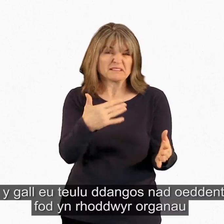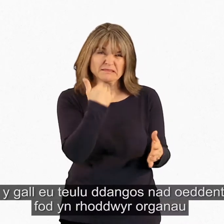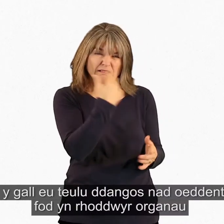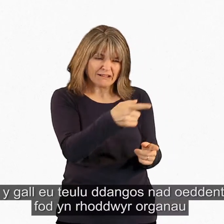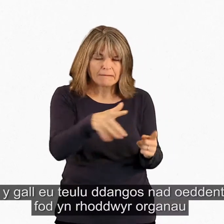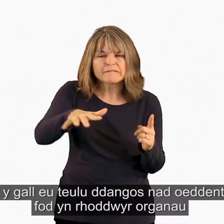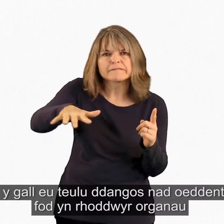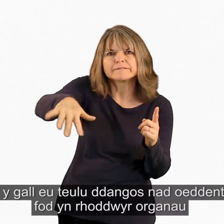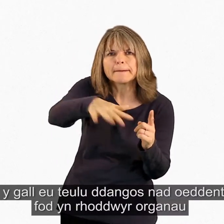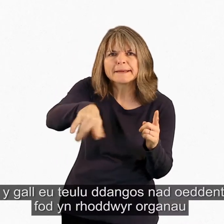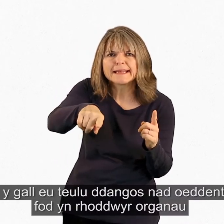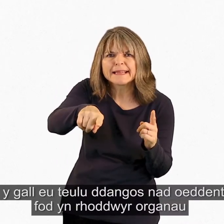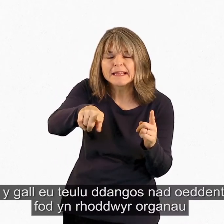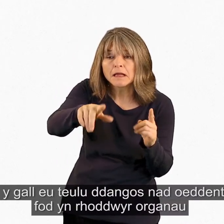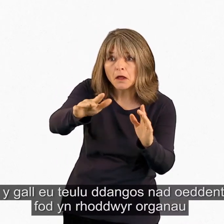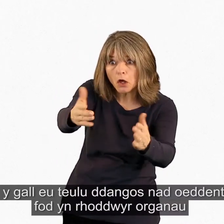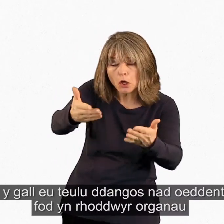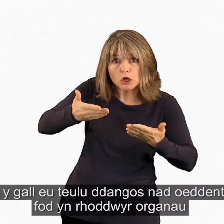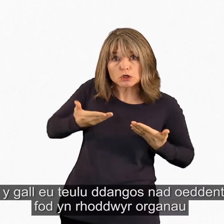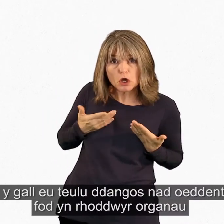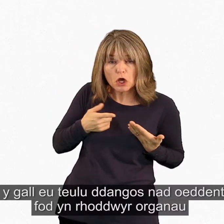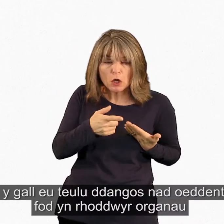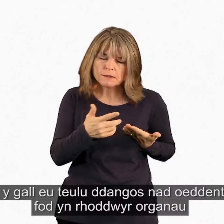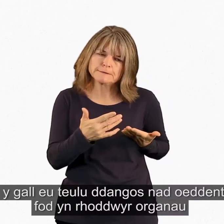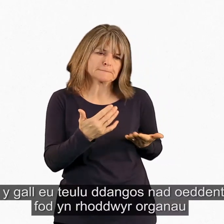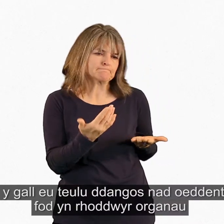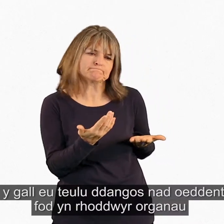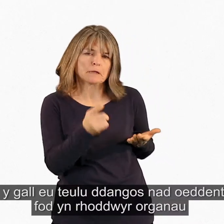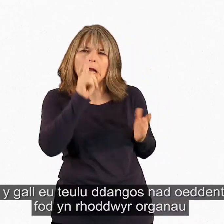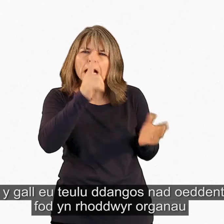Pobl y gallai teulu ddangos nad oedden't am fod yn rhoi'r organau